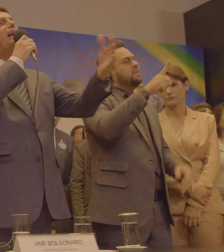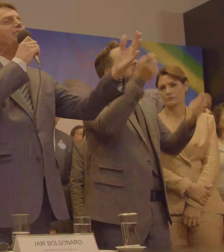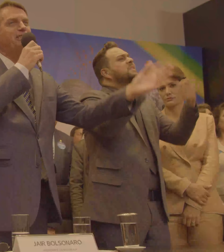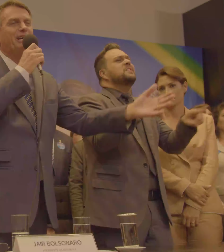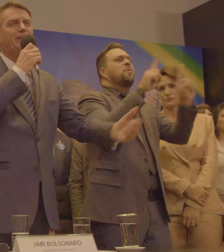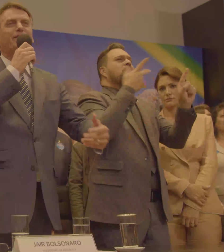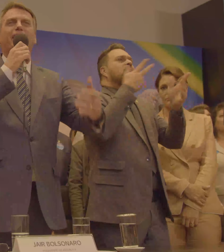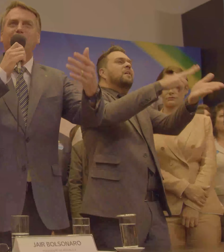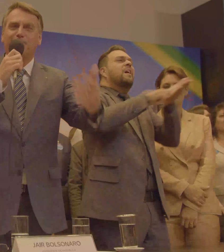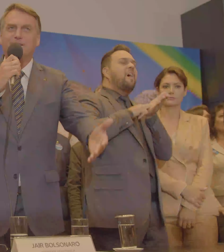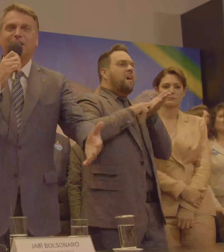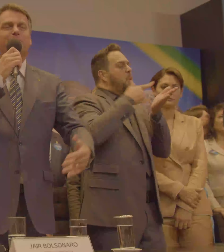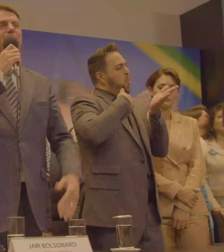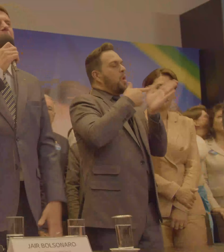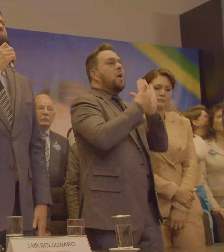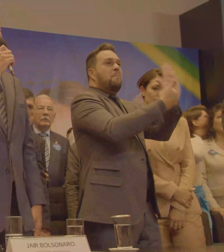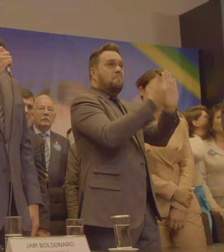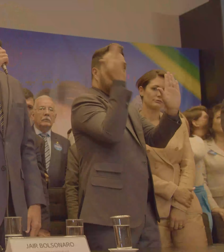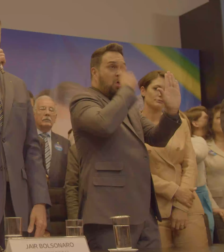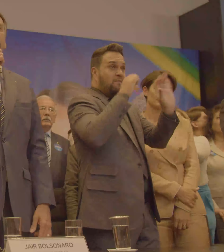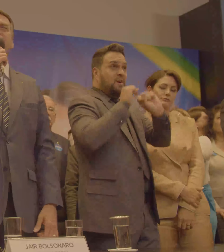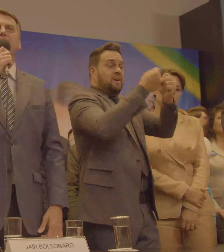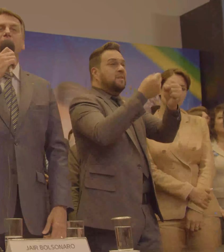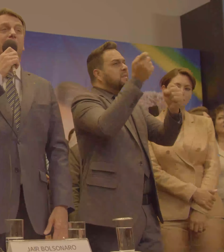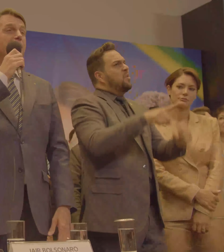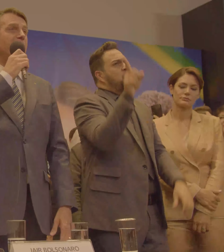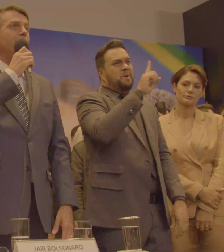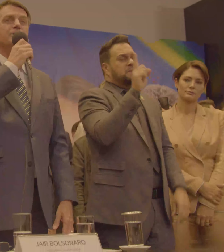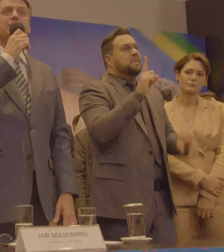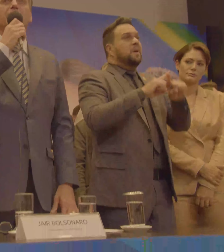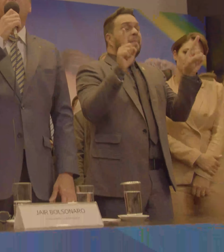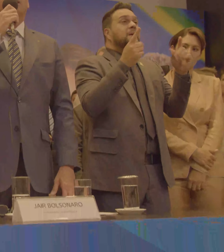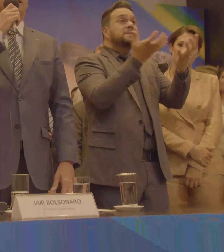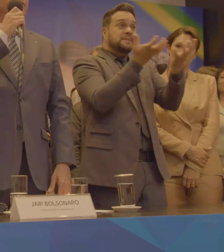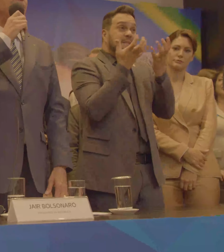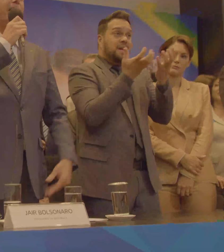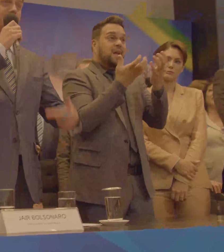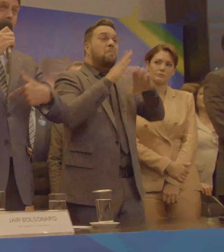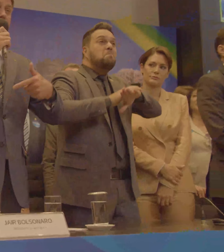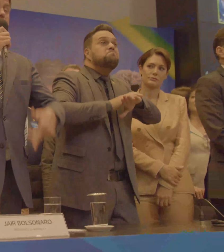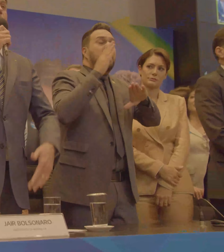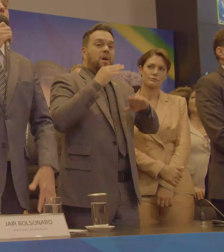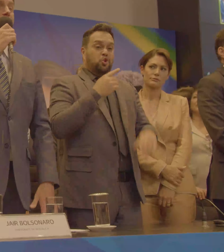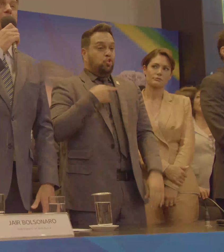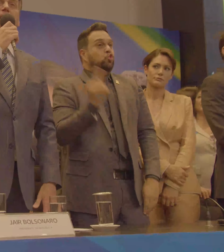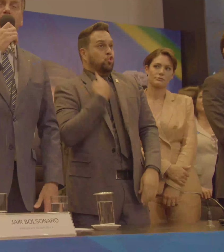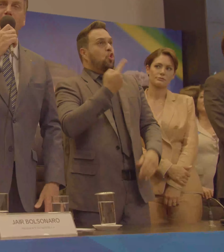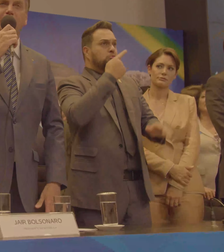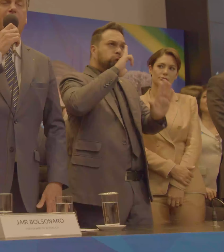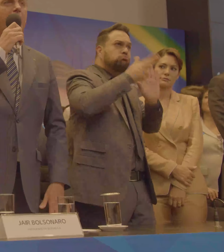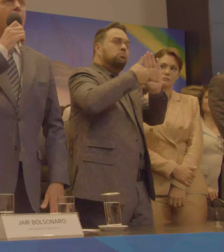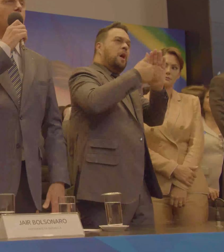nenhuma cartinha para falar que defendemos a democracia, que queremos cada vez mais nós cumprir